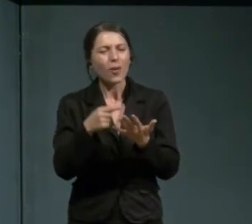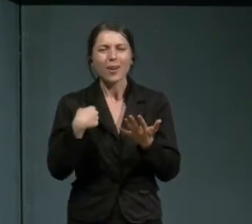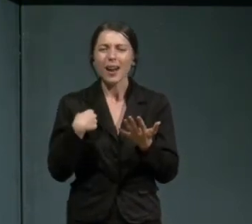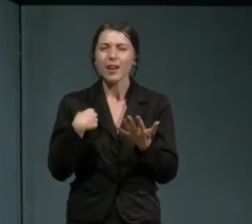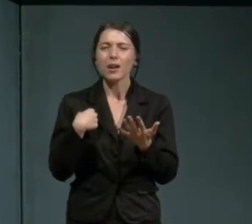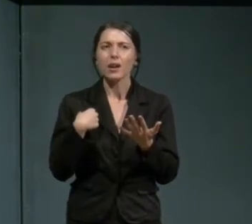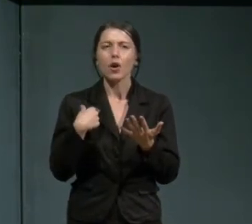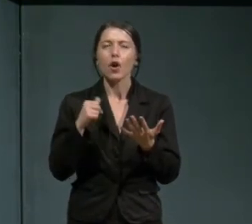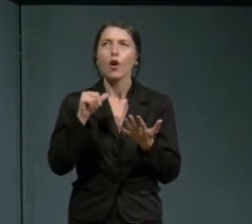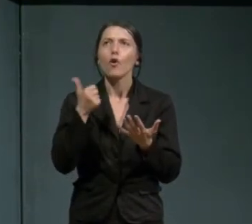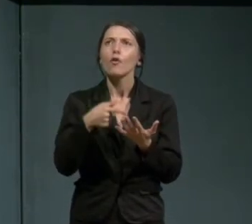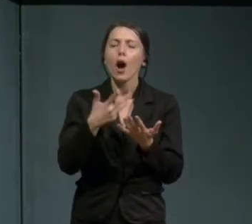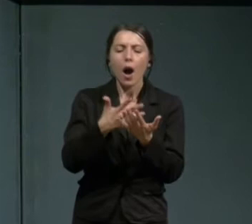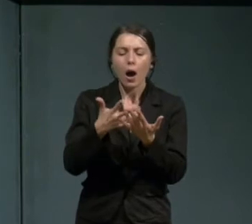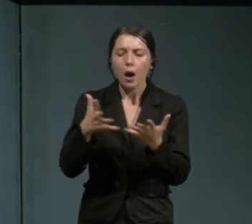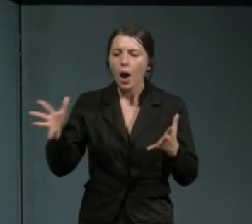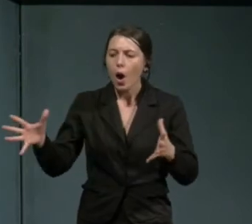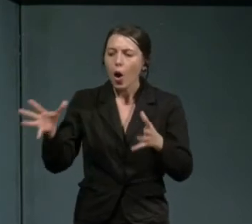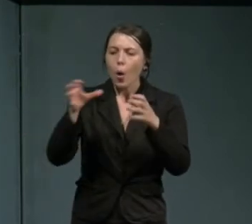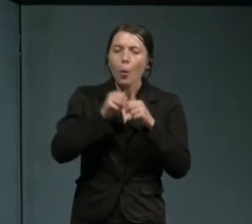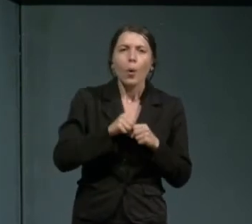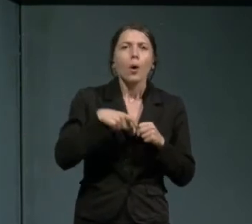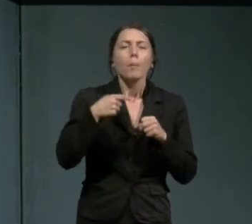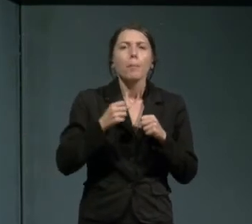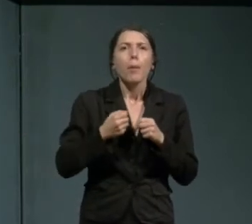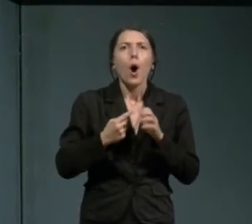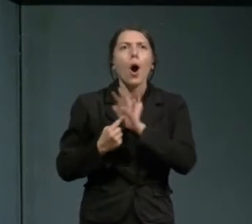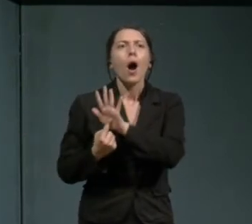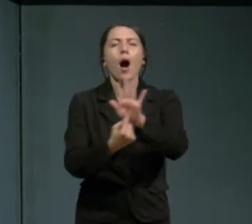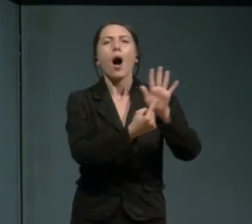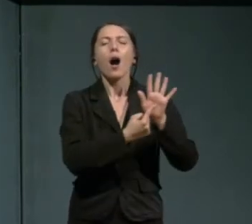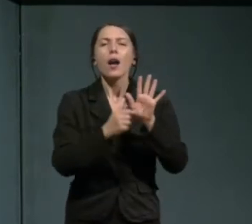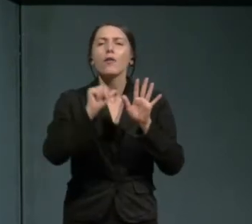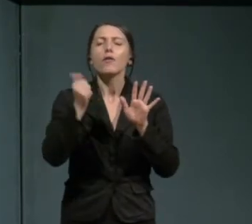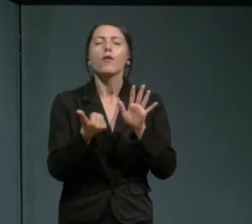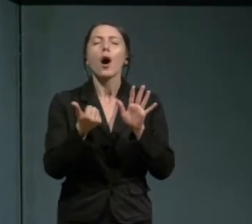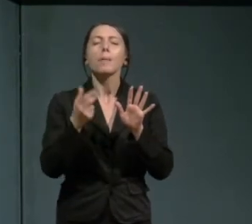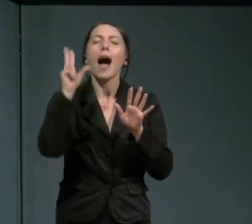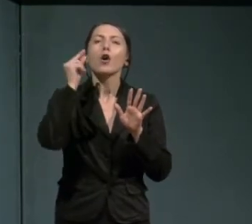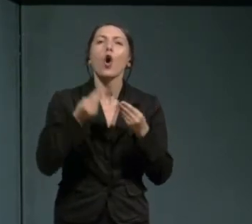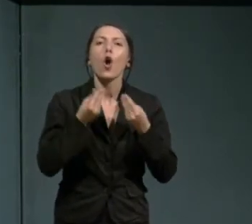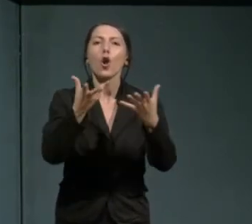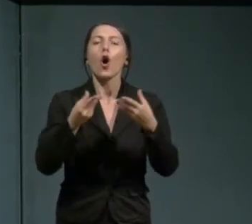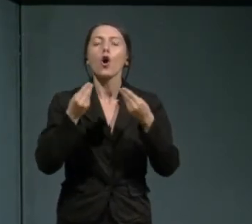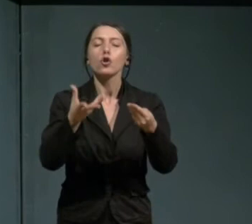possa riassorbire e poi catalizzare poi offrire una forma di conoscenza